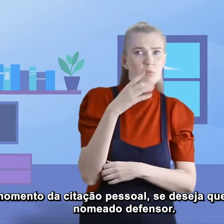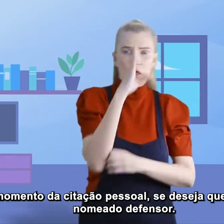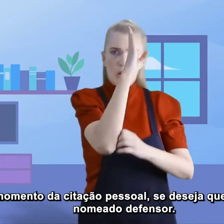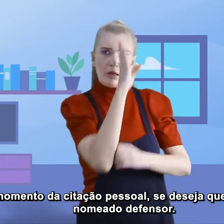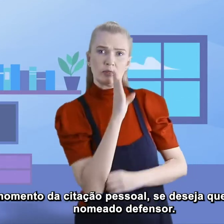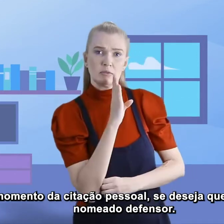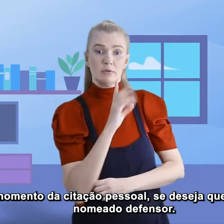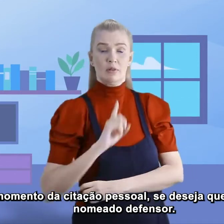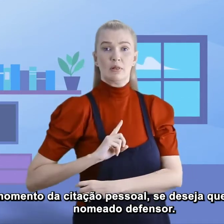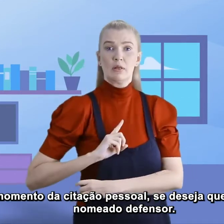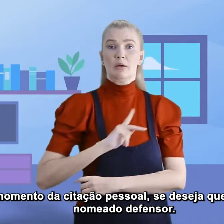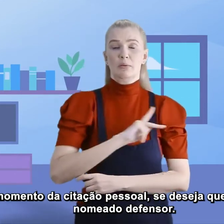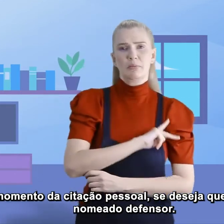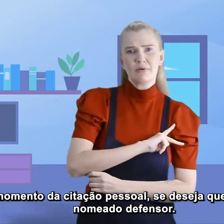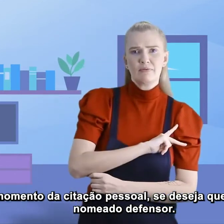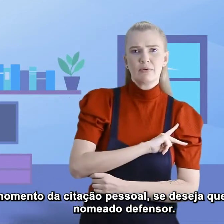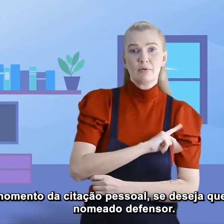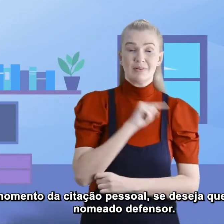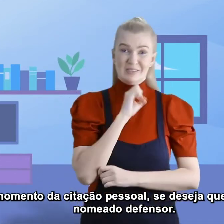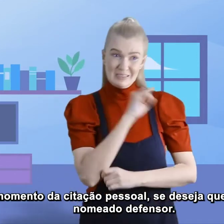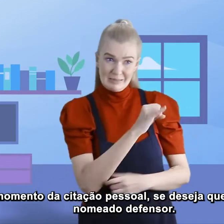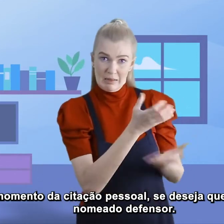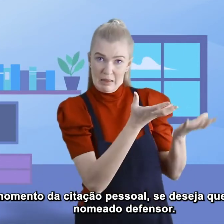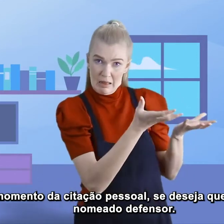lhe seja nomeado defensor.